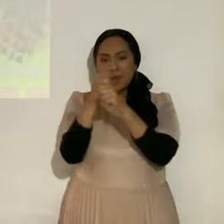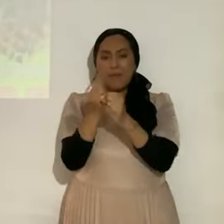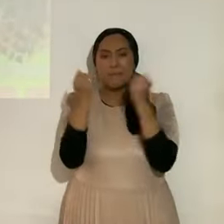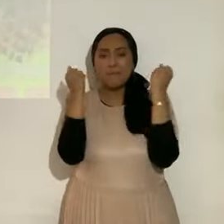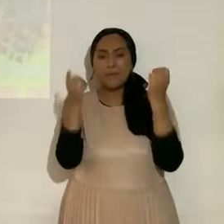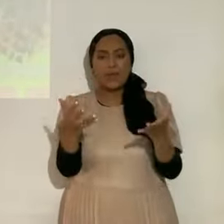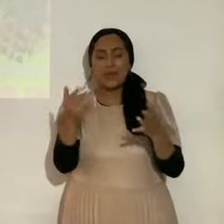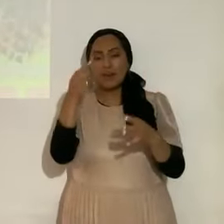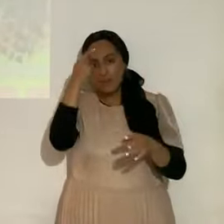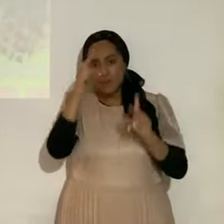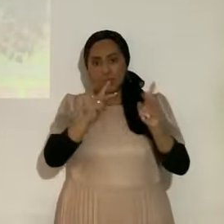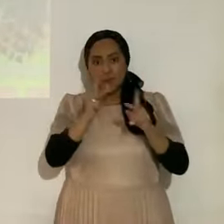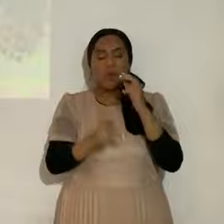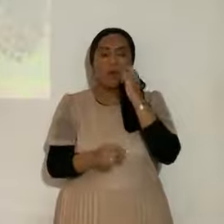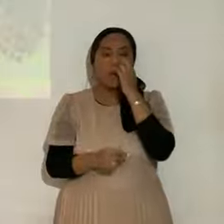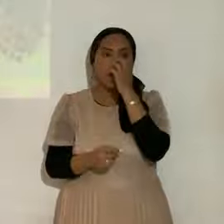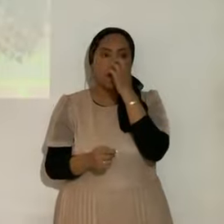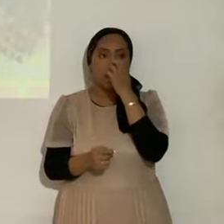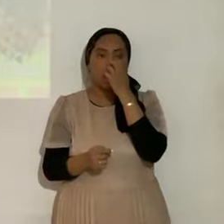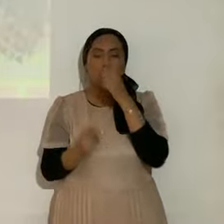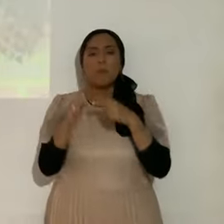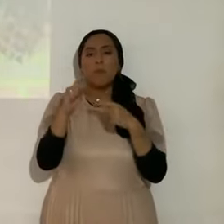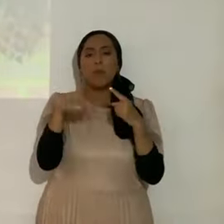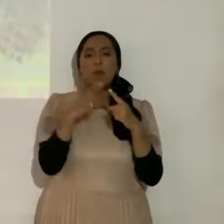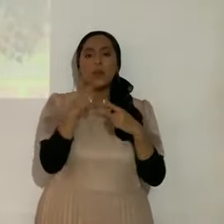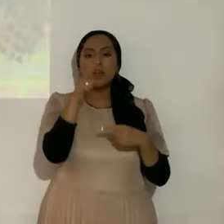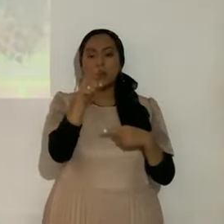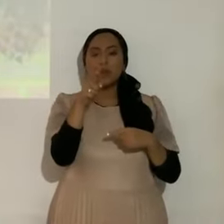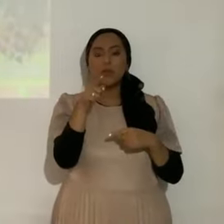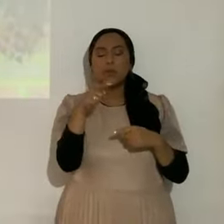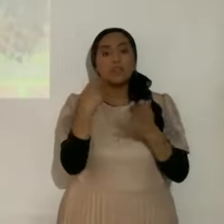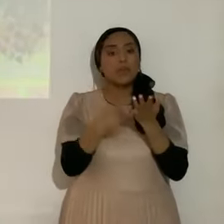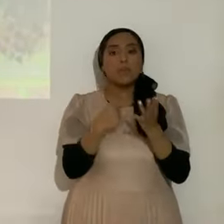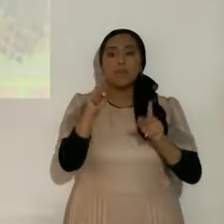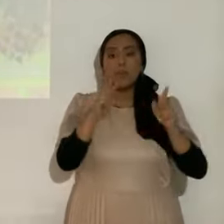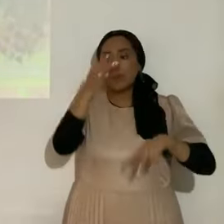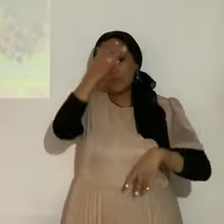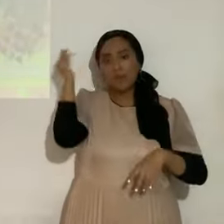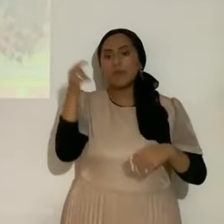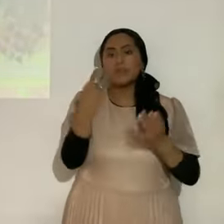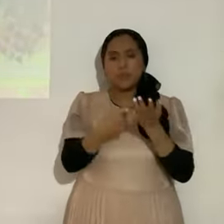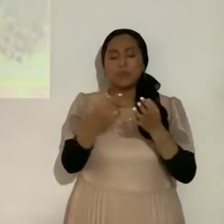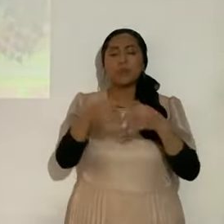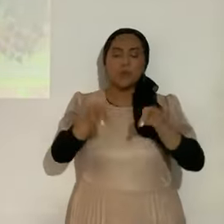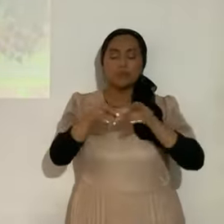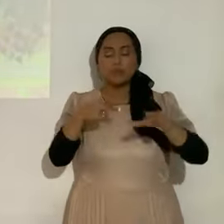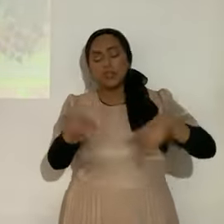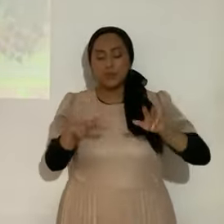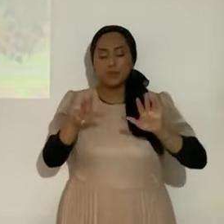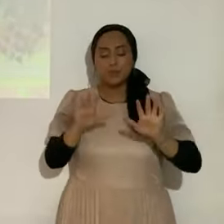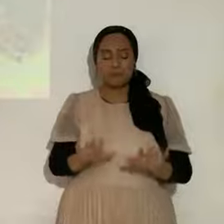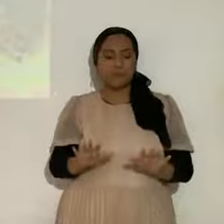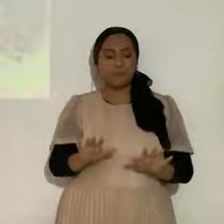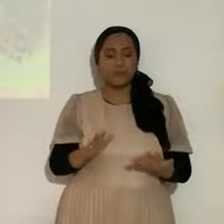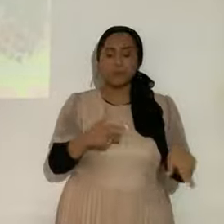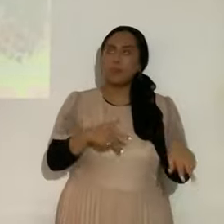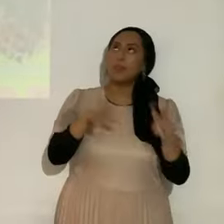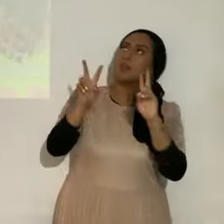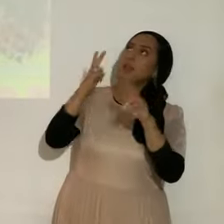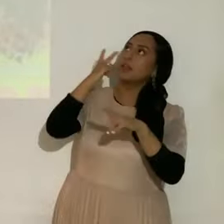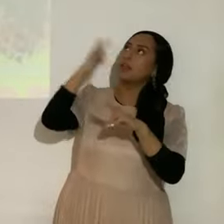para sus hijas. ¿Hace cuándo miraste el cielo? ¿Hace cuándo te detuviste un momento y miraste